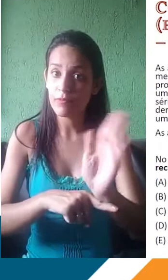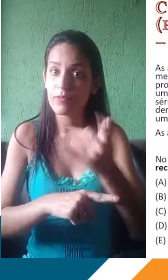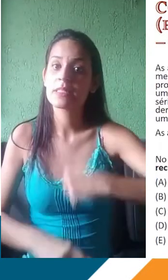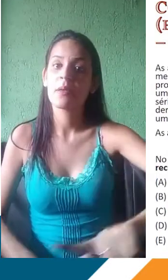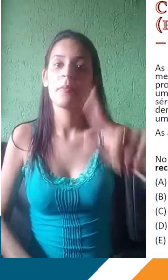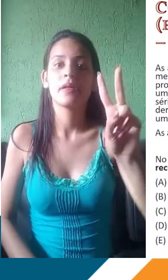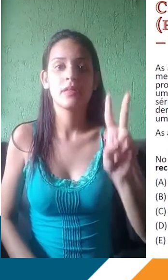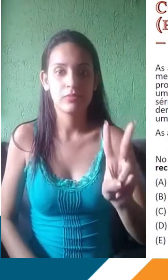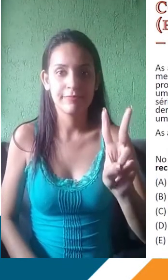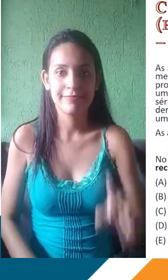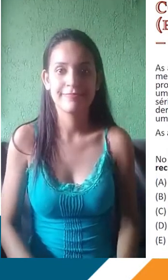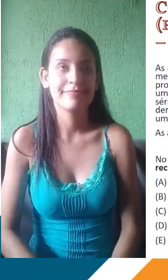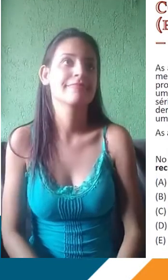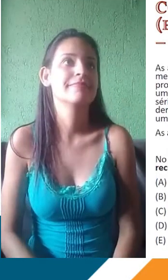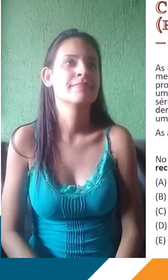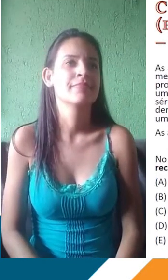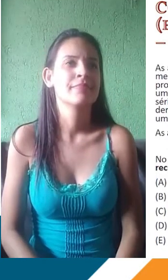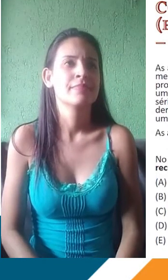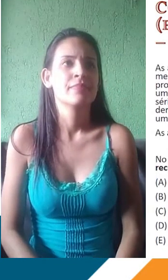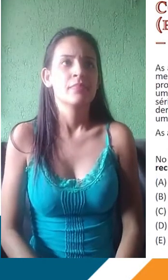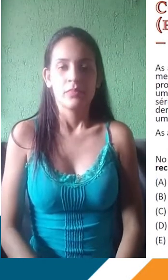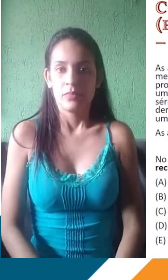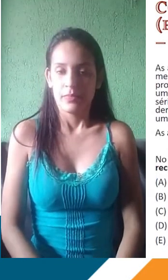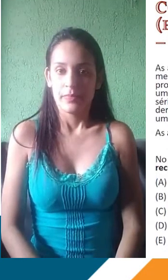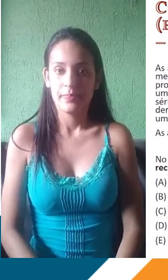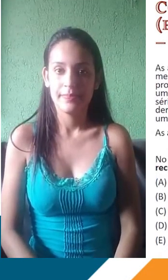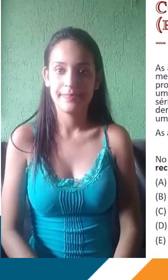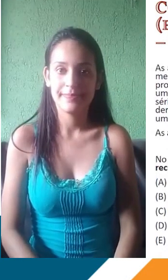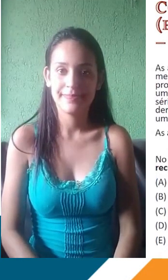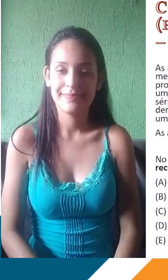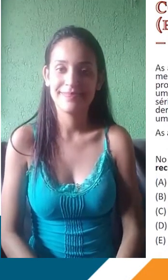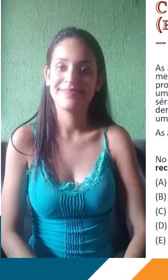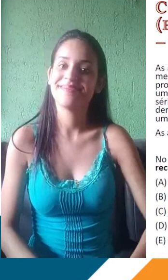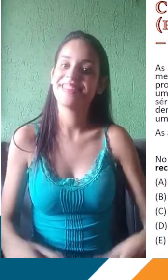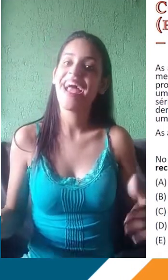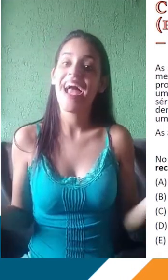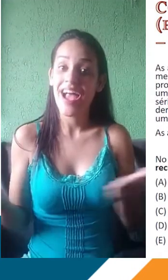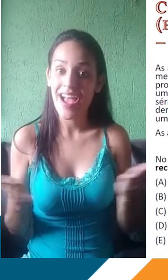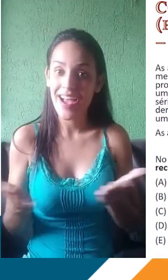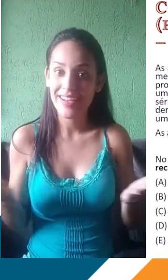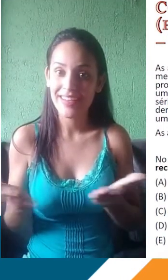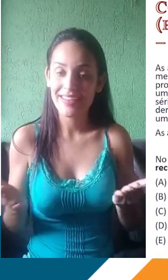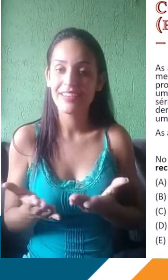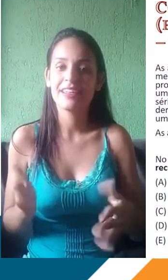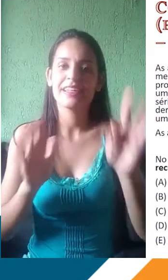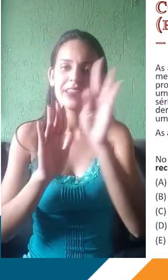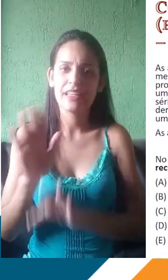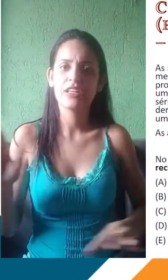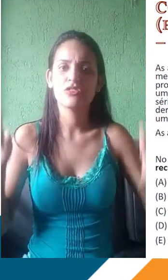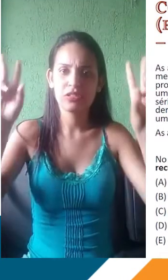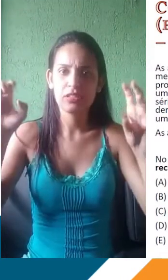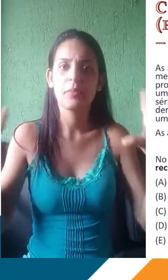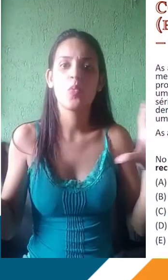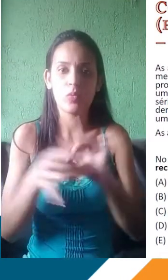linguagem. Próxima questão, uma questão sobre coesão referencial do Enem de 2019, questão de número 14.